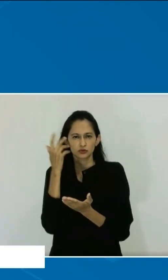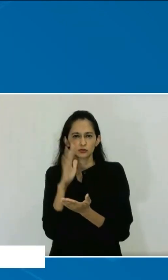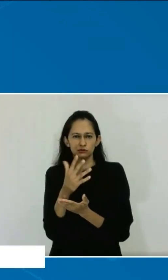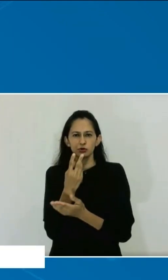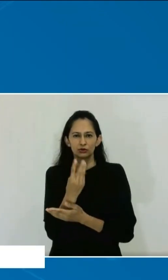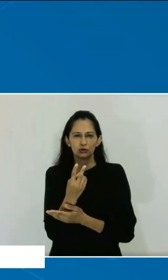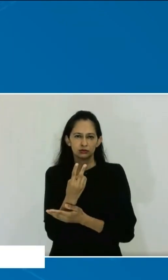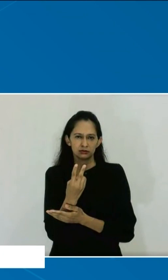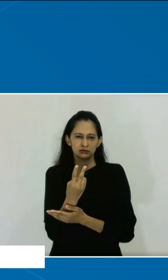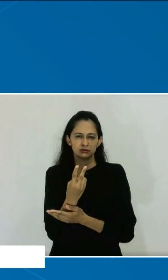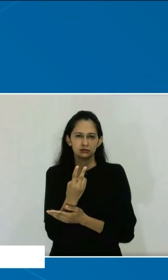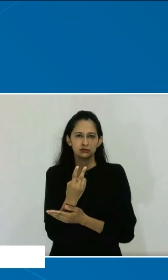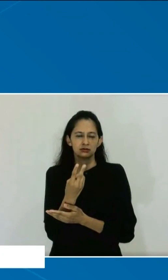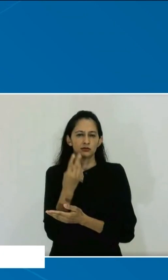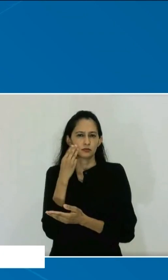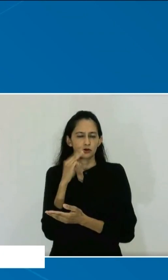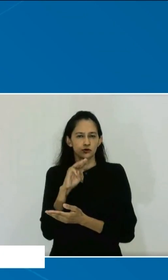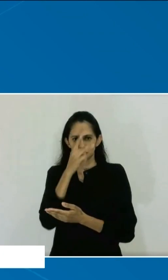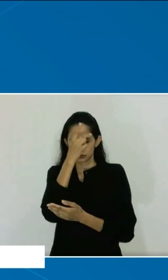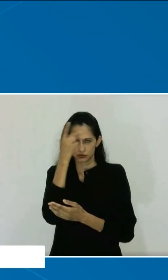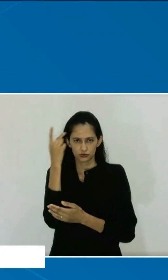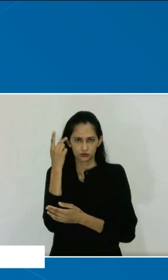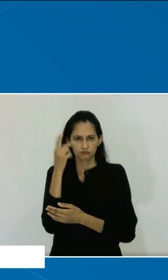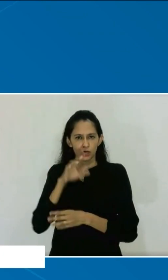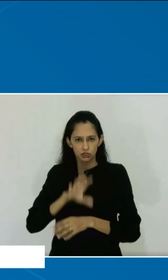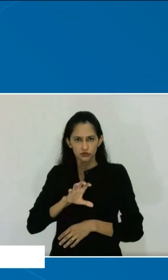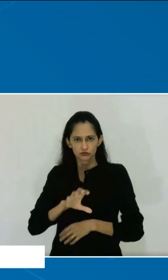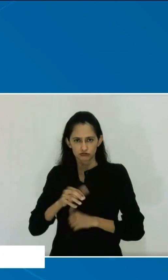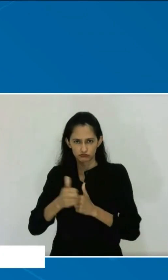de pessoas nesta região.